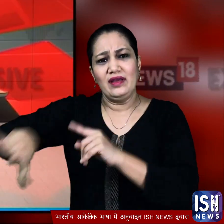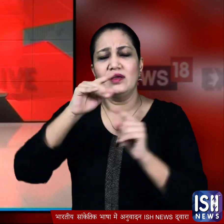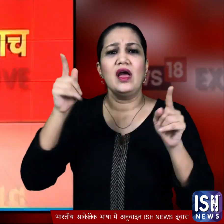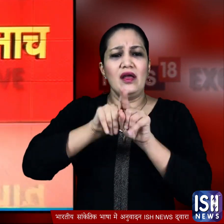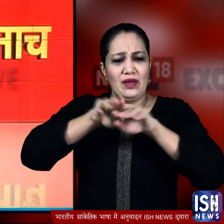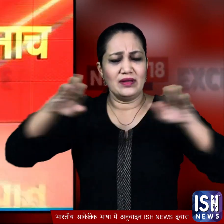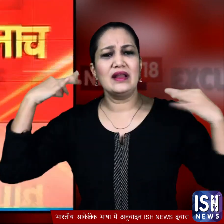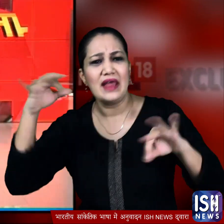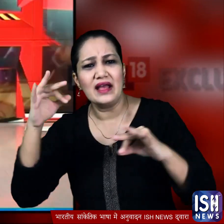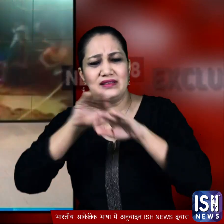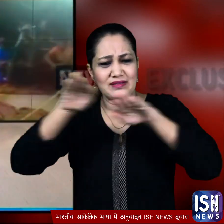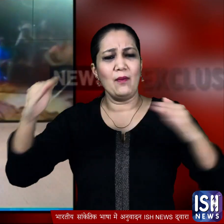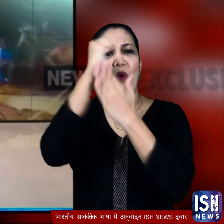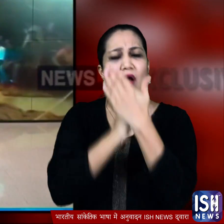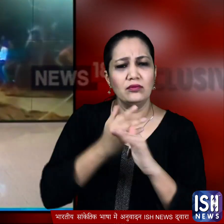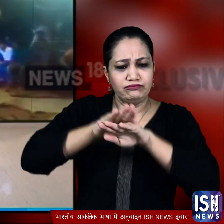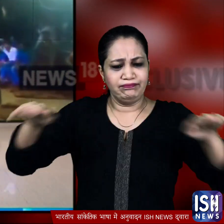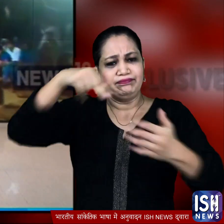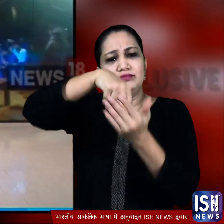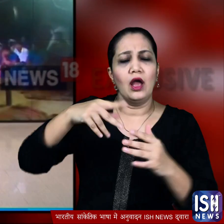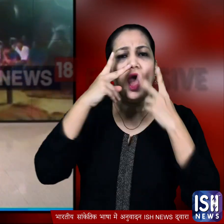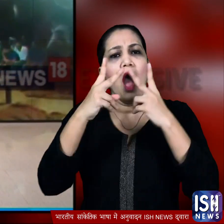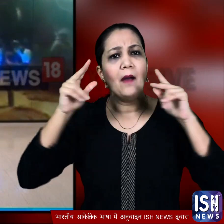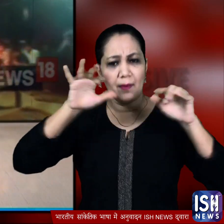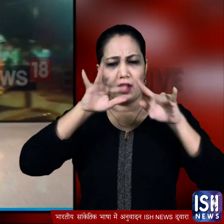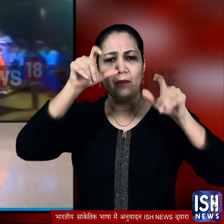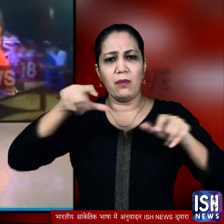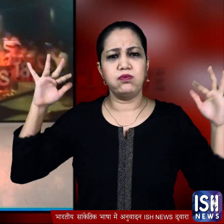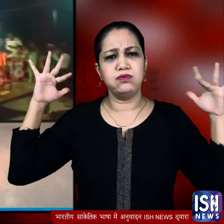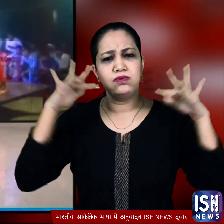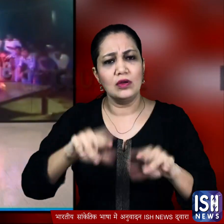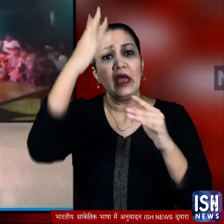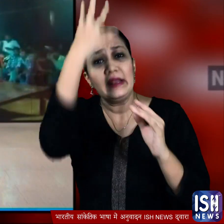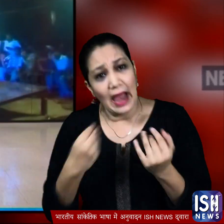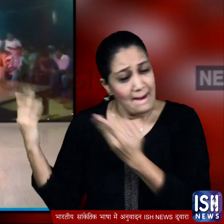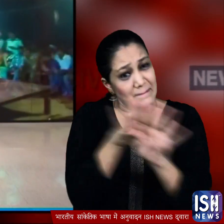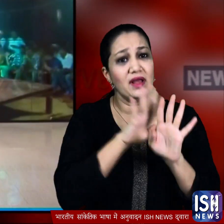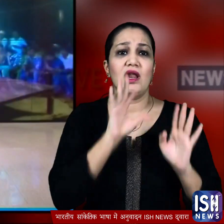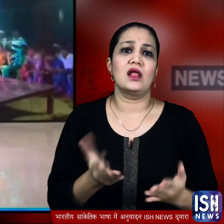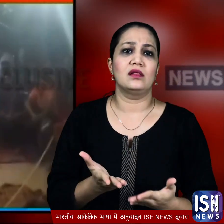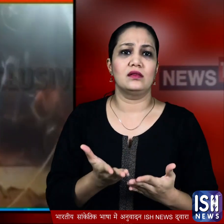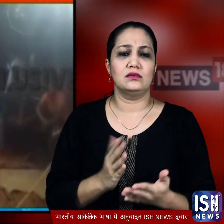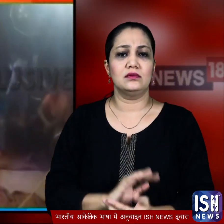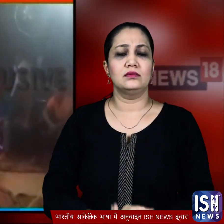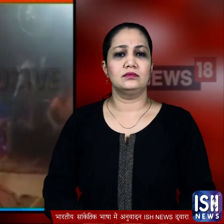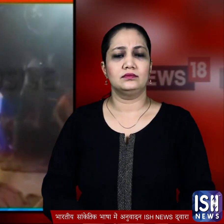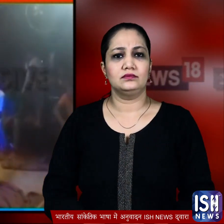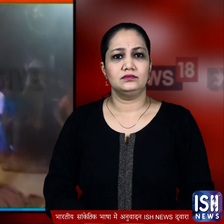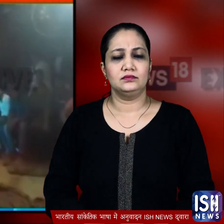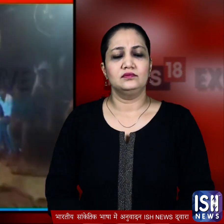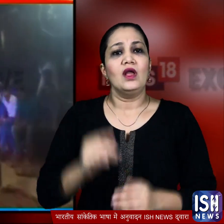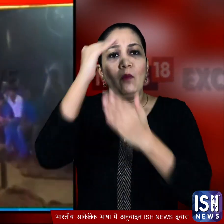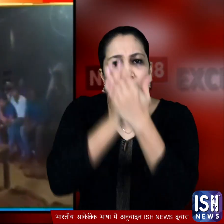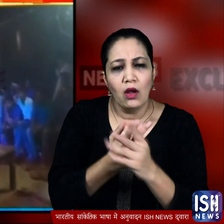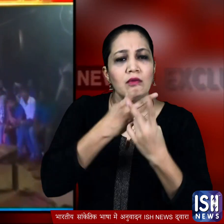जहां डांस देखने पहुंची भीड़ ने कोरोना नियमों की धज्जियां उड़ा दी। वहां कोरोना की वजह से अभी भी नाइट कर्फ्यू लागू है, लेकिन